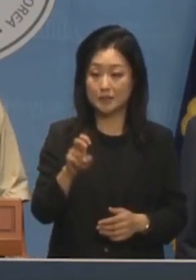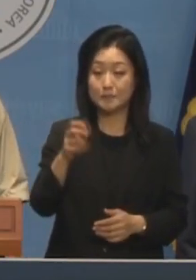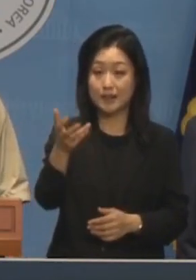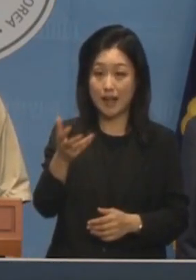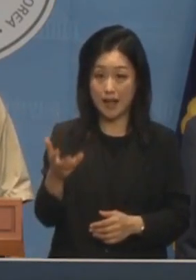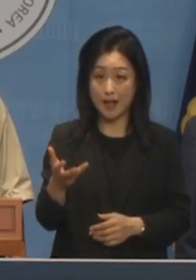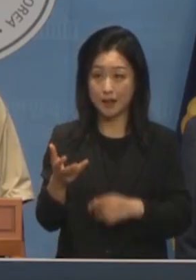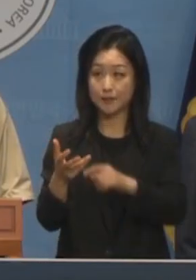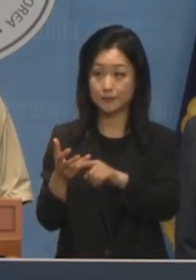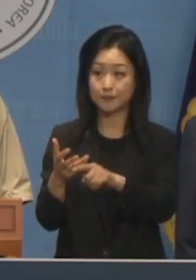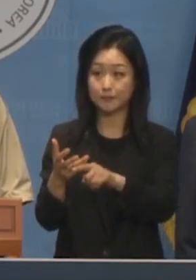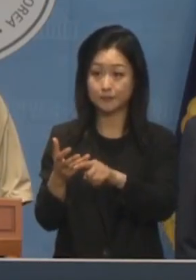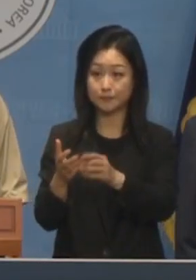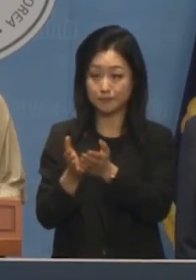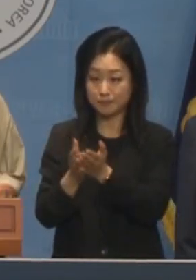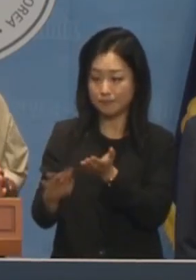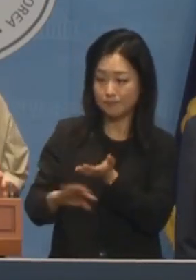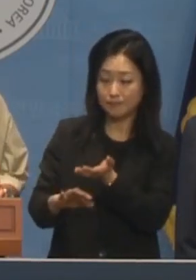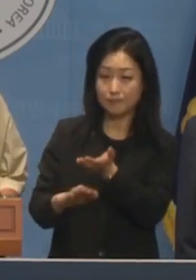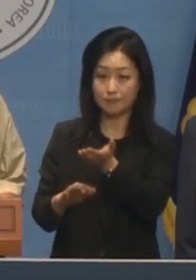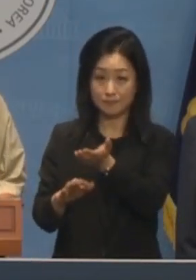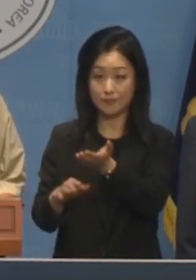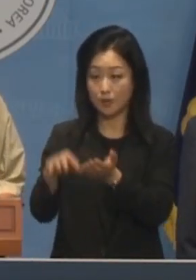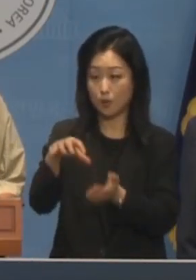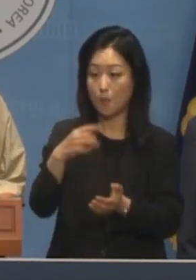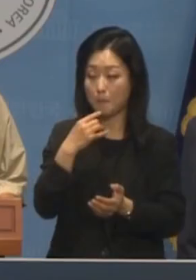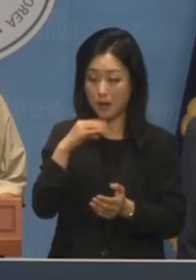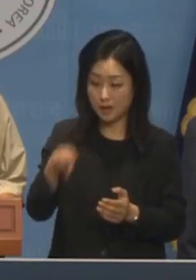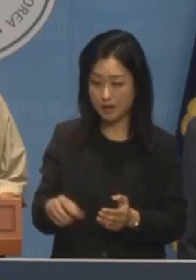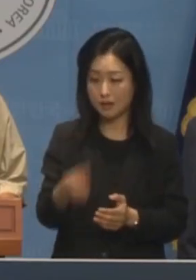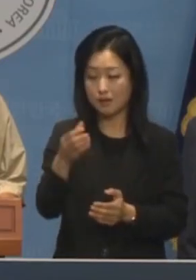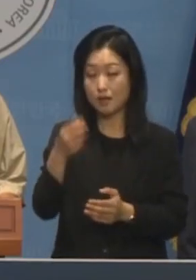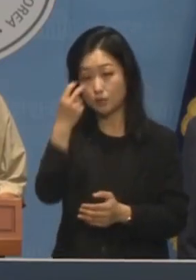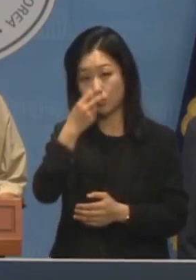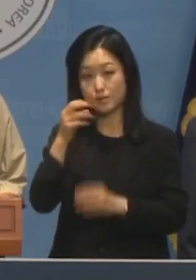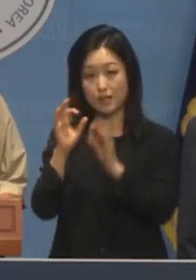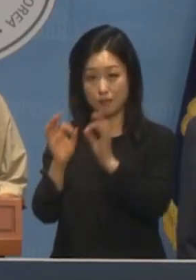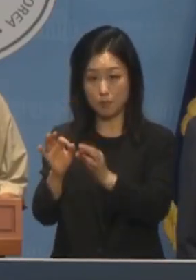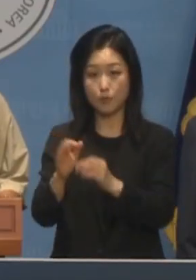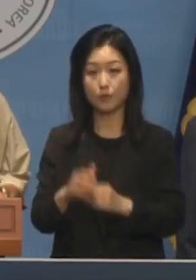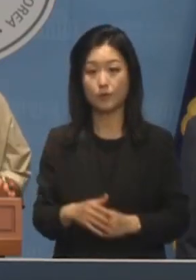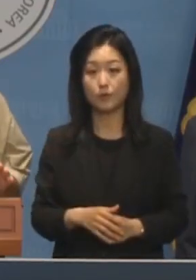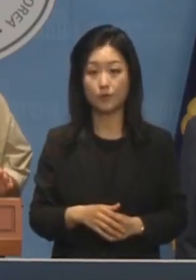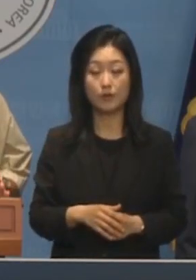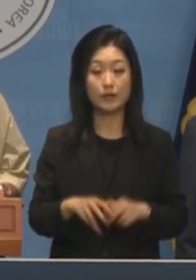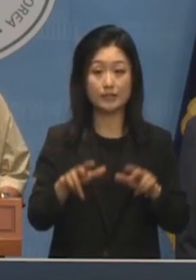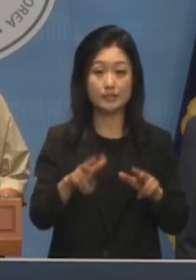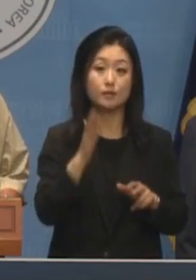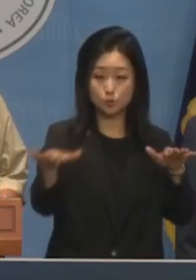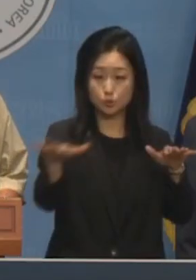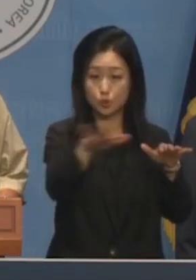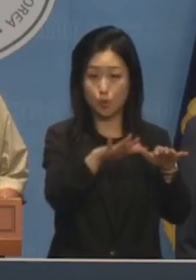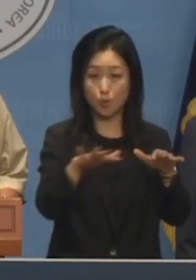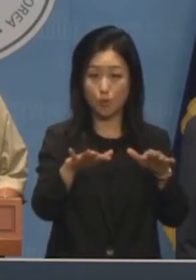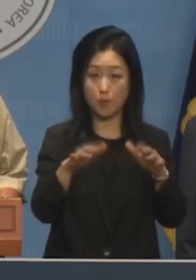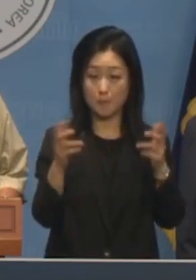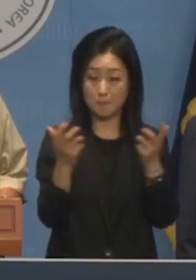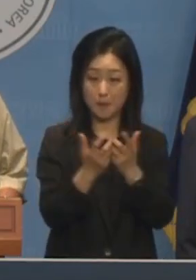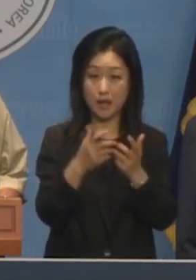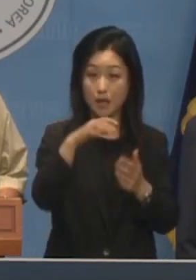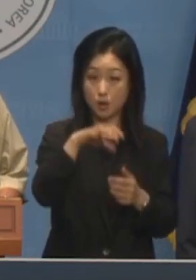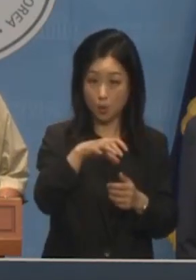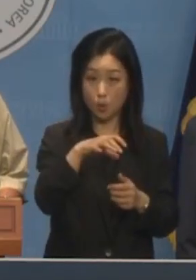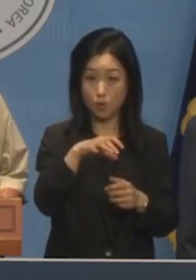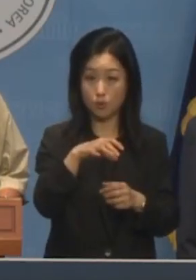경우도 갑천 수상 레포츠 체험장 지점 한 지점만 채취를 하고 있기 때문에 현재 녹조가 창궐하고 있는 또 수상